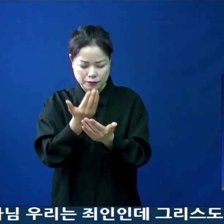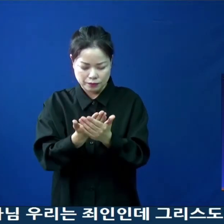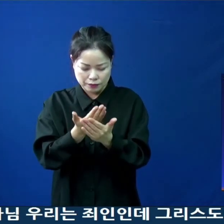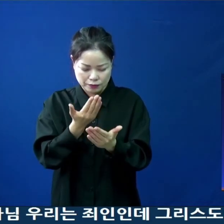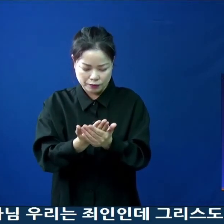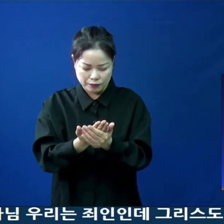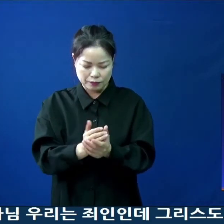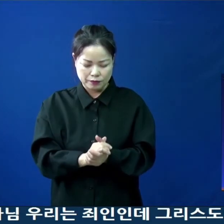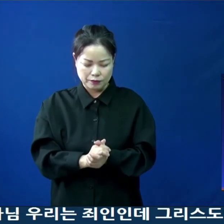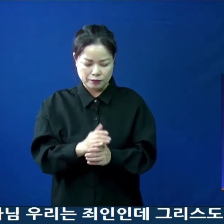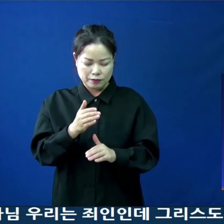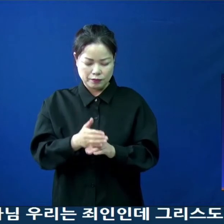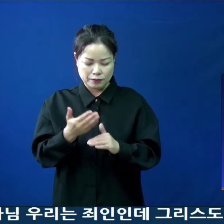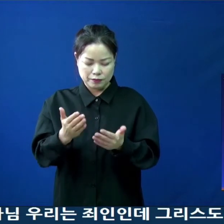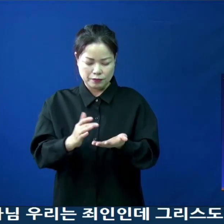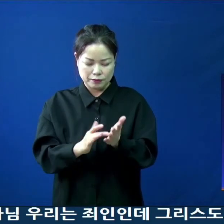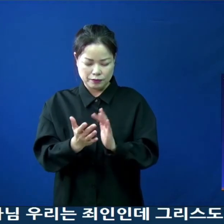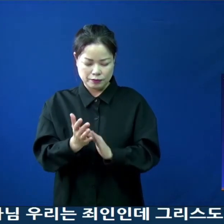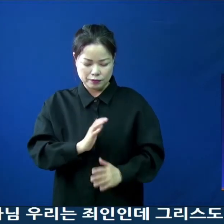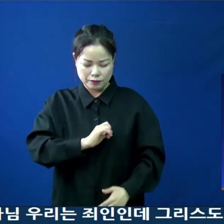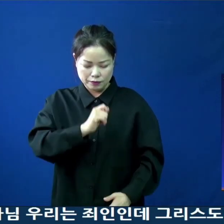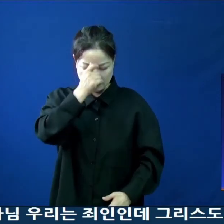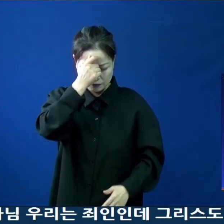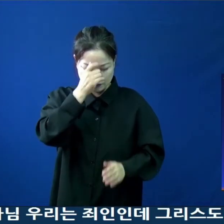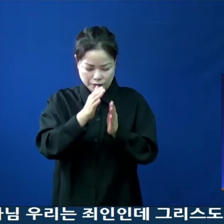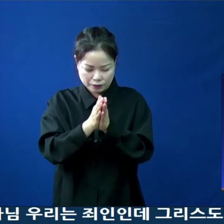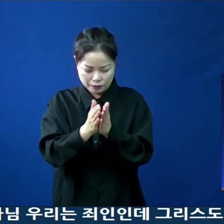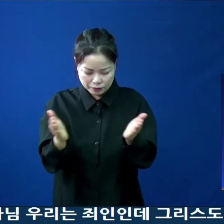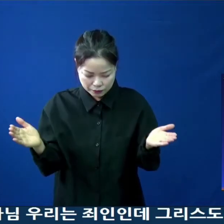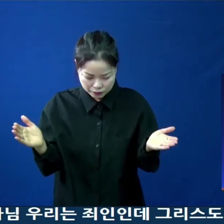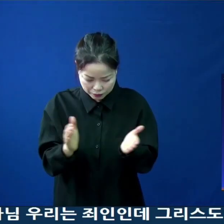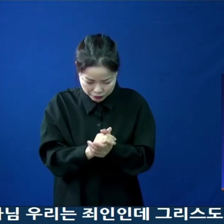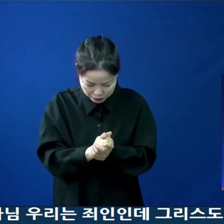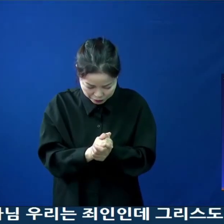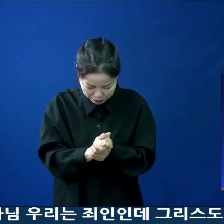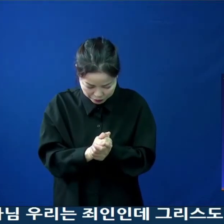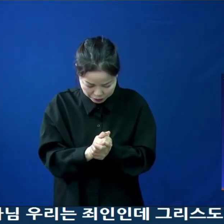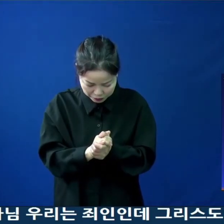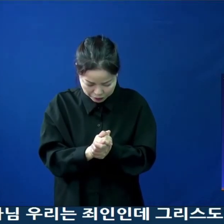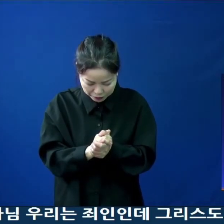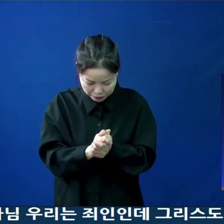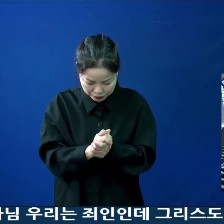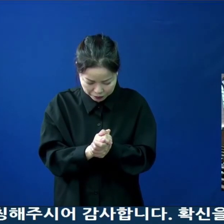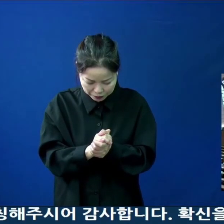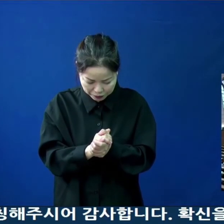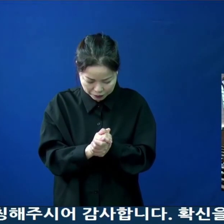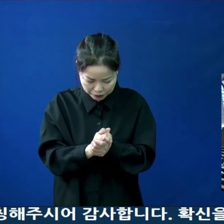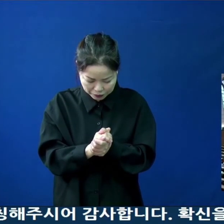주옵소서. 감사하며 예수님의 이름으로 기도하옵나이다. 아멘.